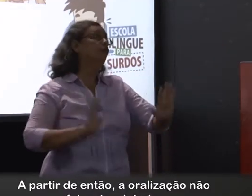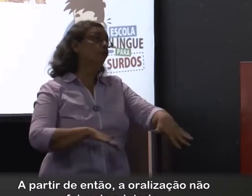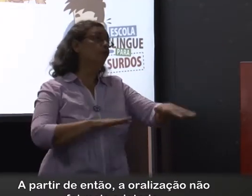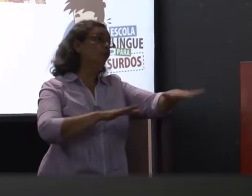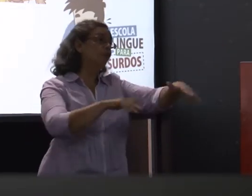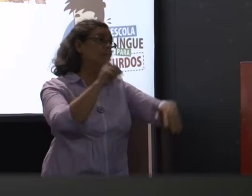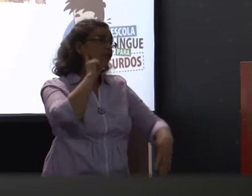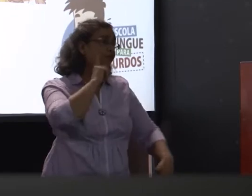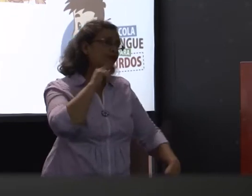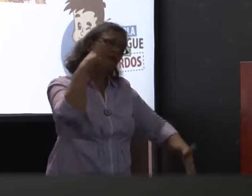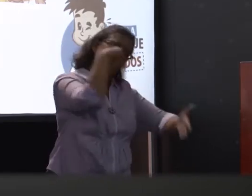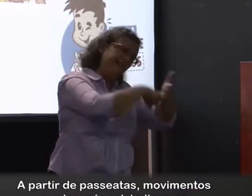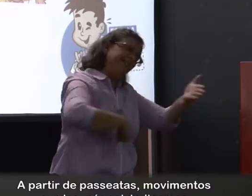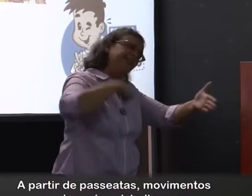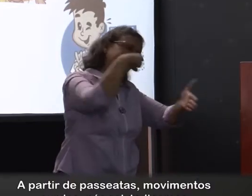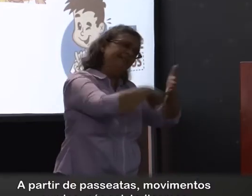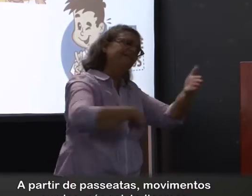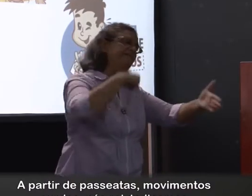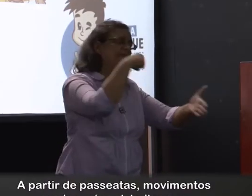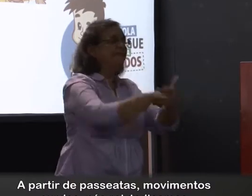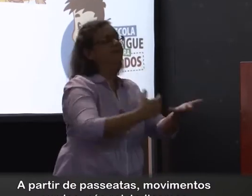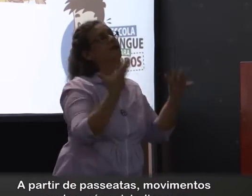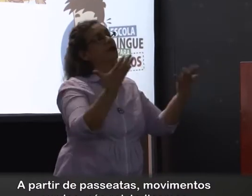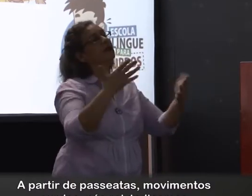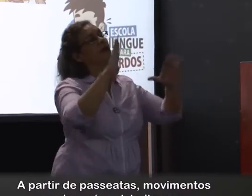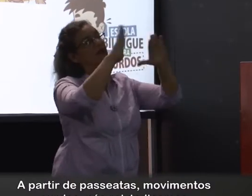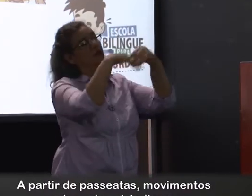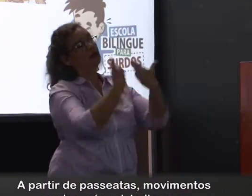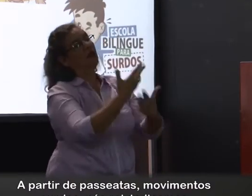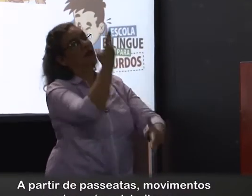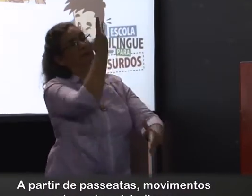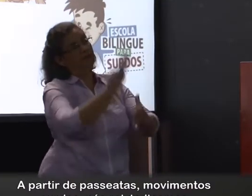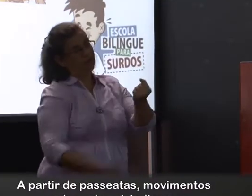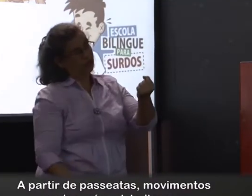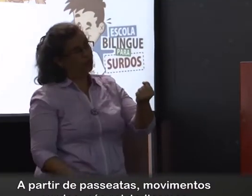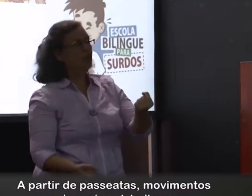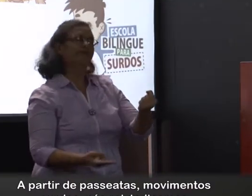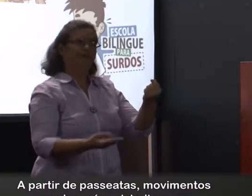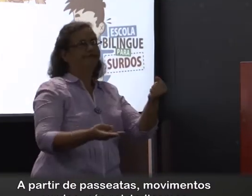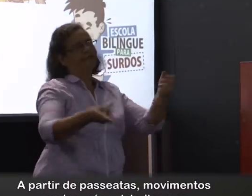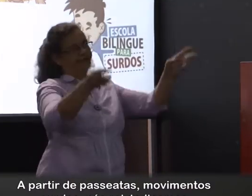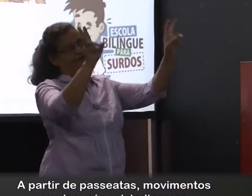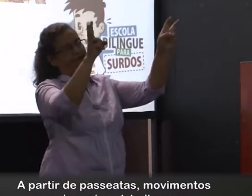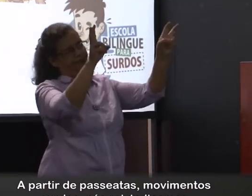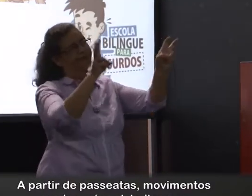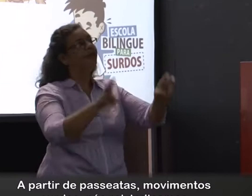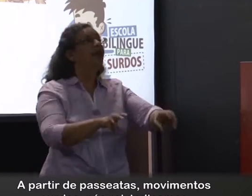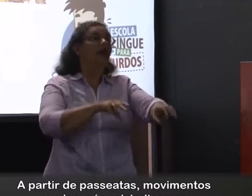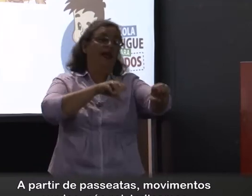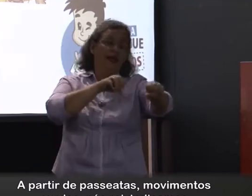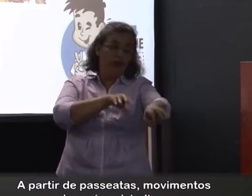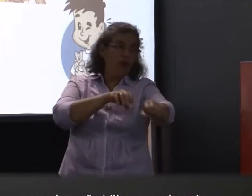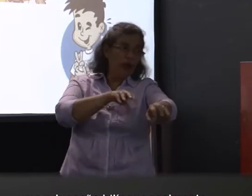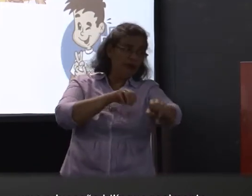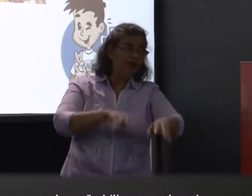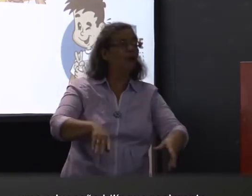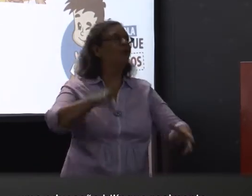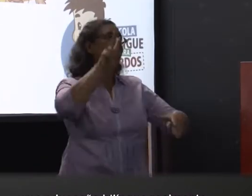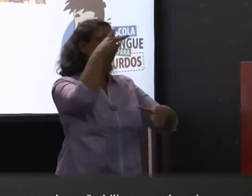adotada. A partir de passeatas, movimentos surdos, a gente reivindicou a educação